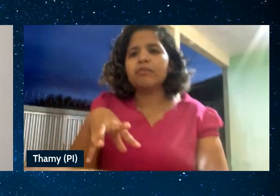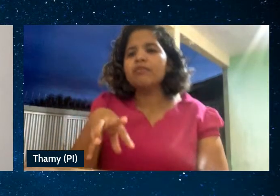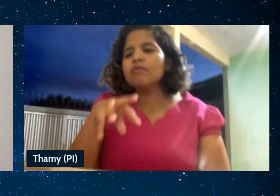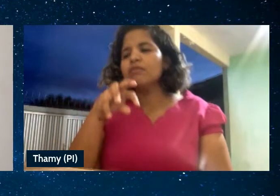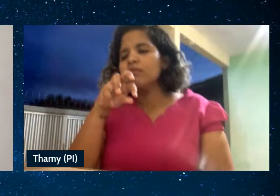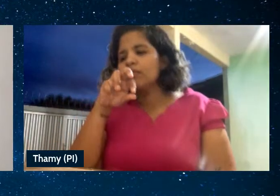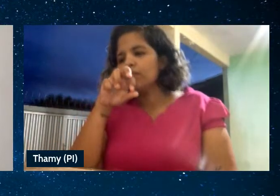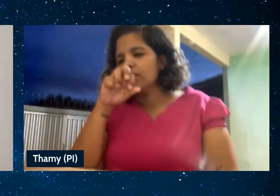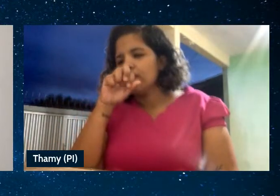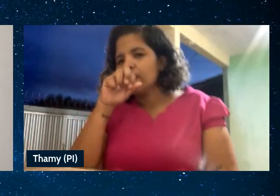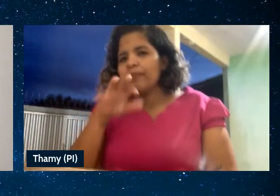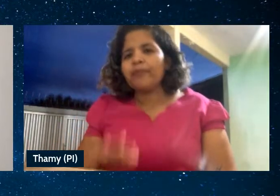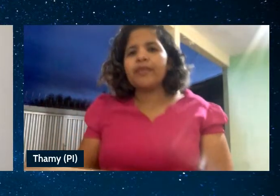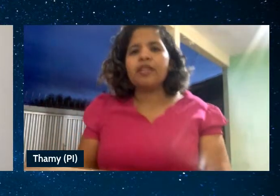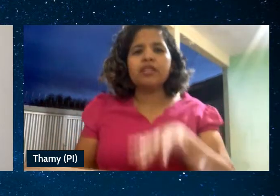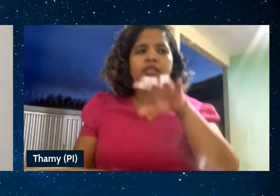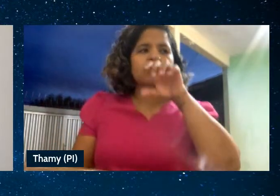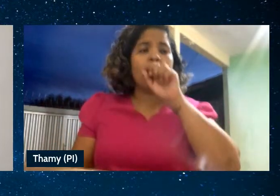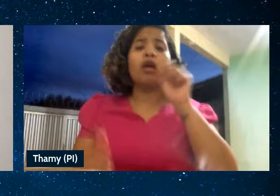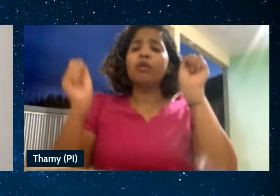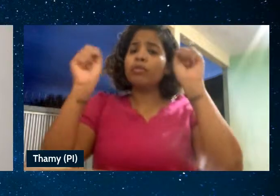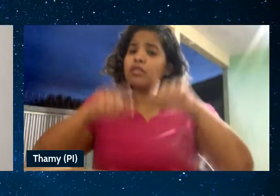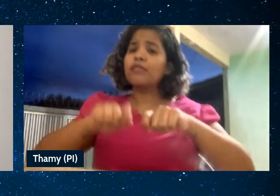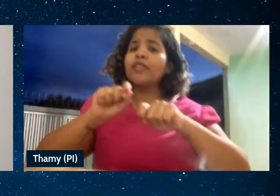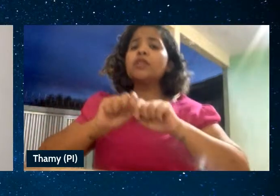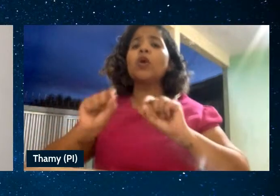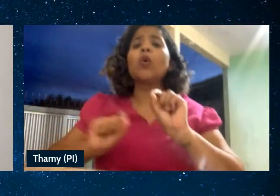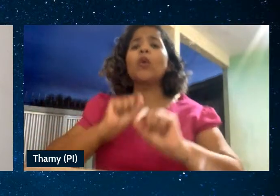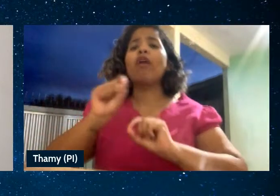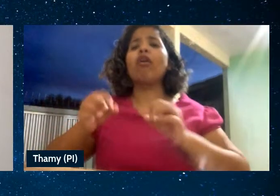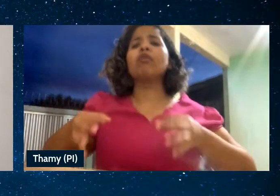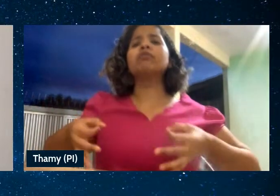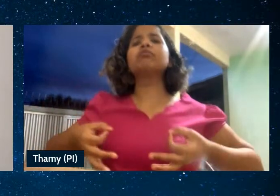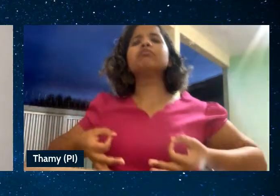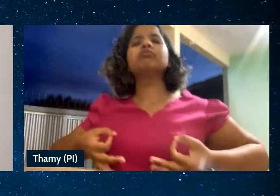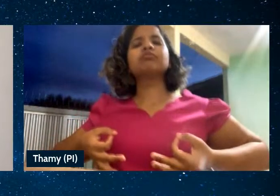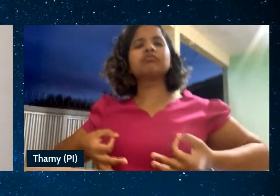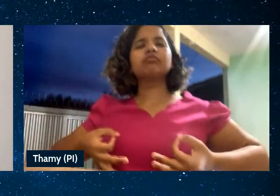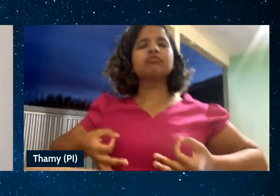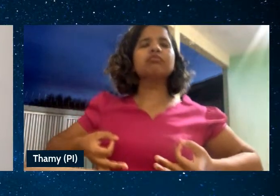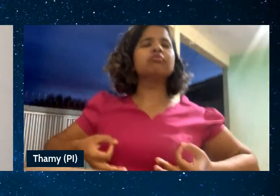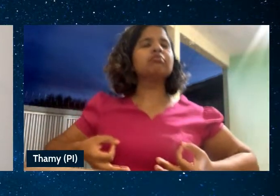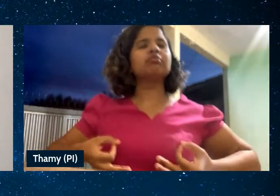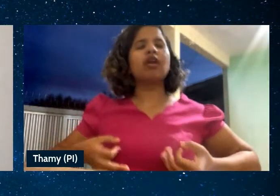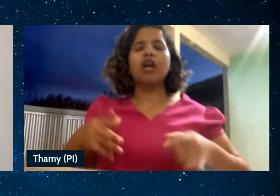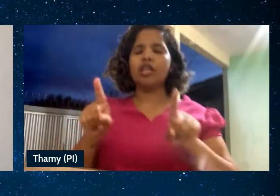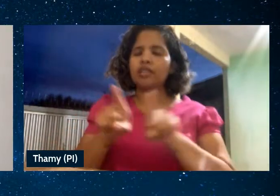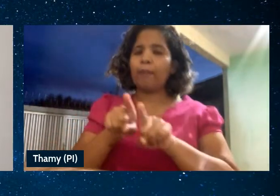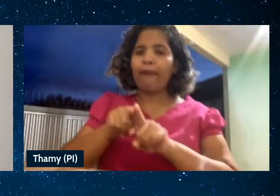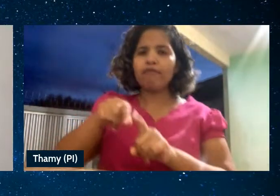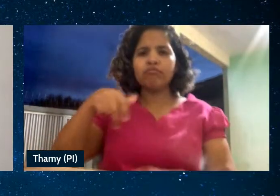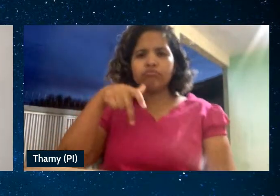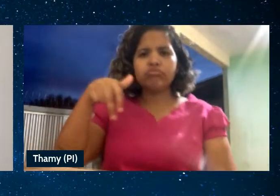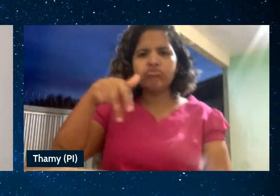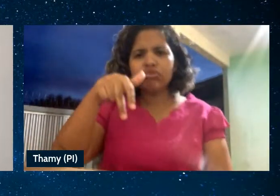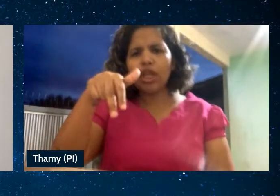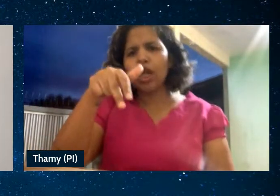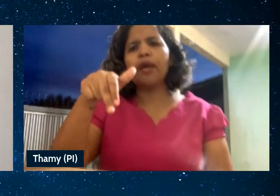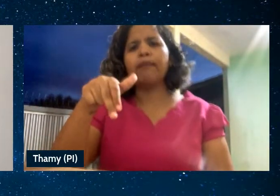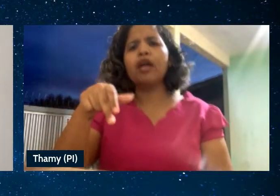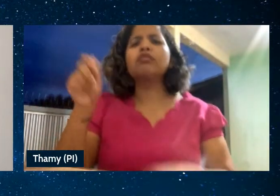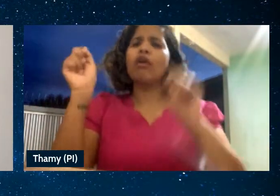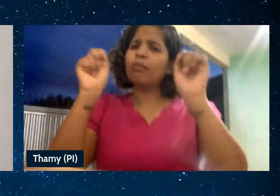nós podemos fazer yoga podemos fazer caminhada podemos fazer tantas atividades com mais